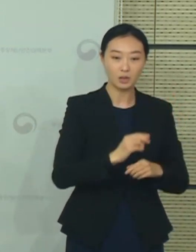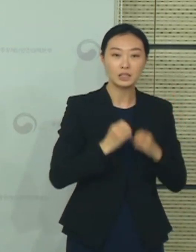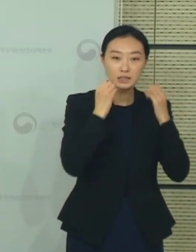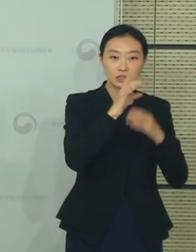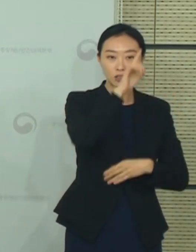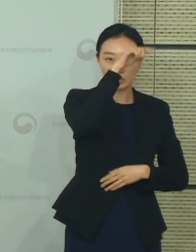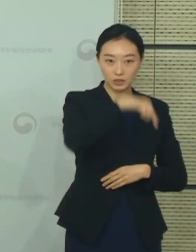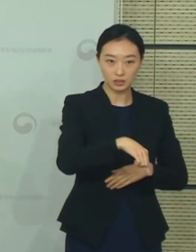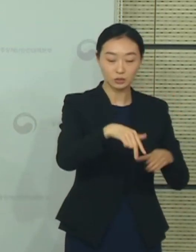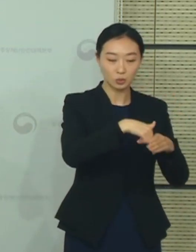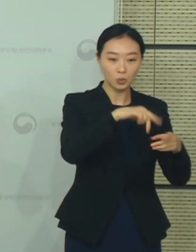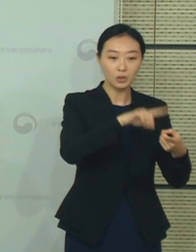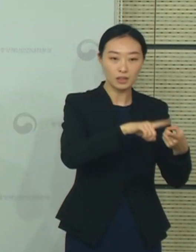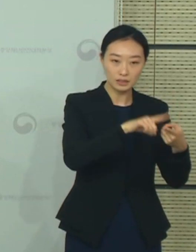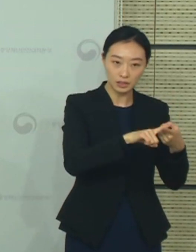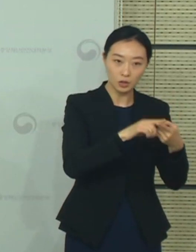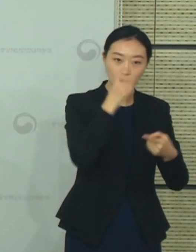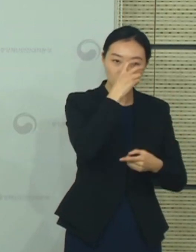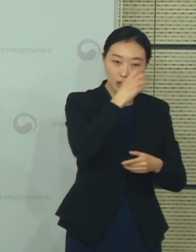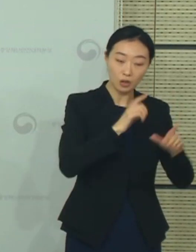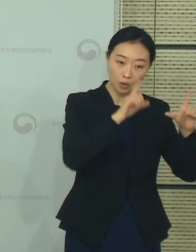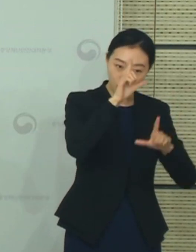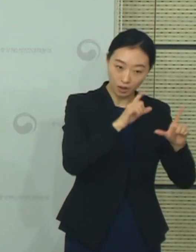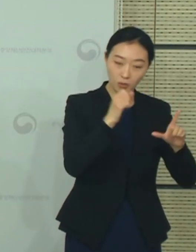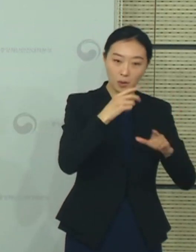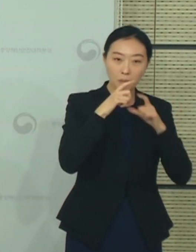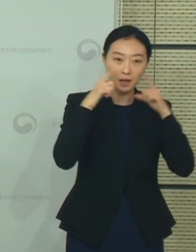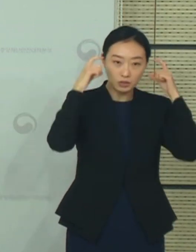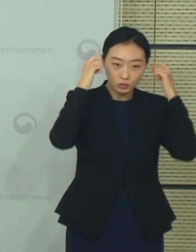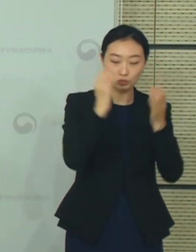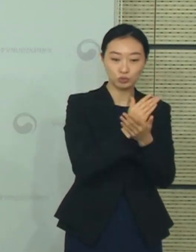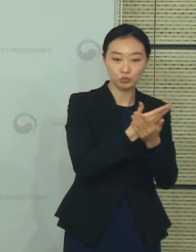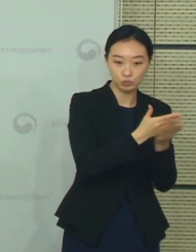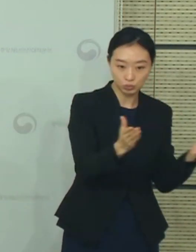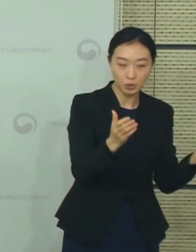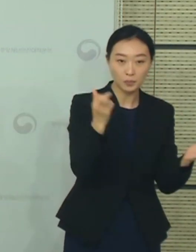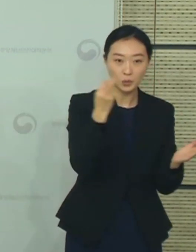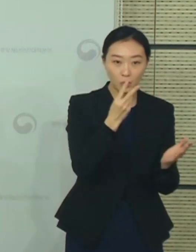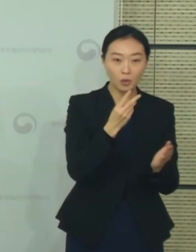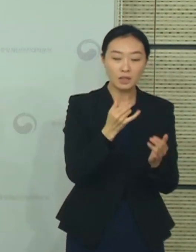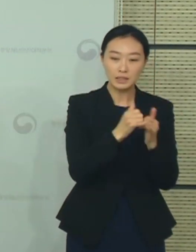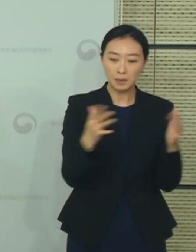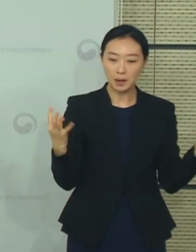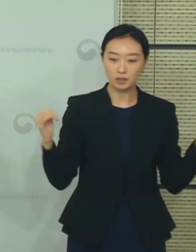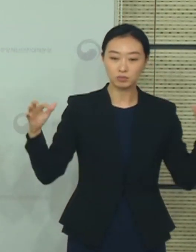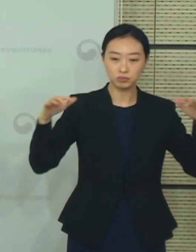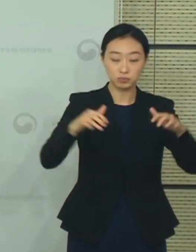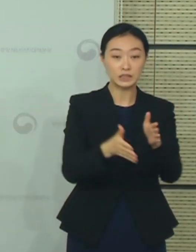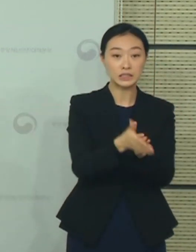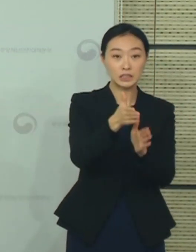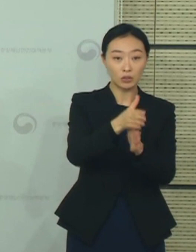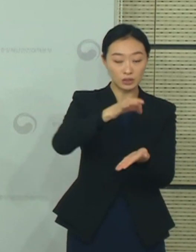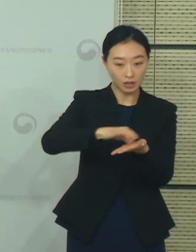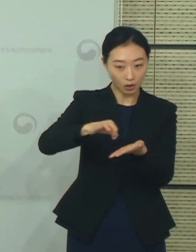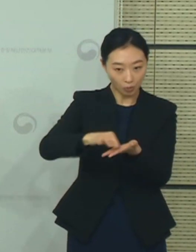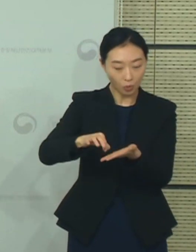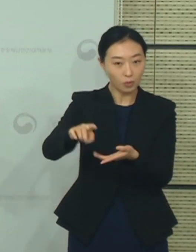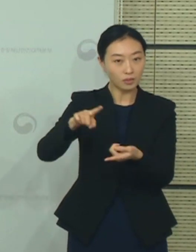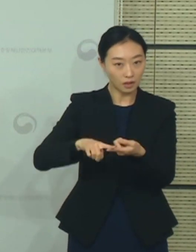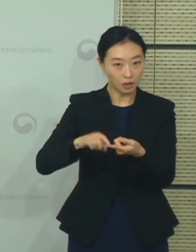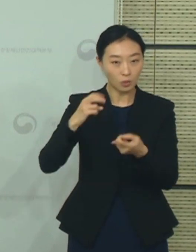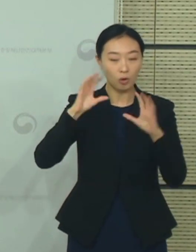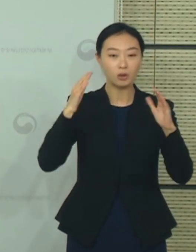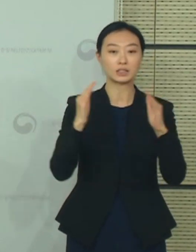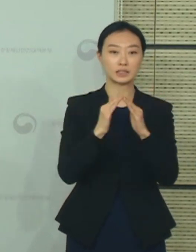사항, 마스크 수급, 집단 행사와 다중 이용 시설 등에 대한 지침 개정, 어린이집 휴원과 돌봄